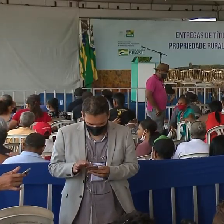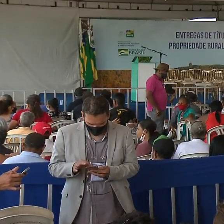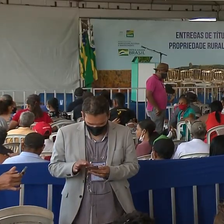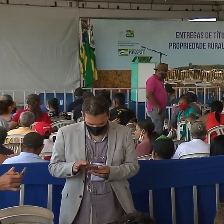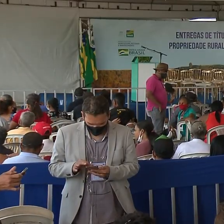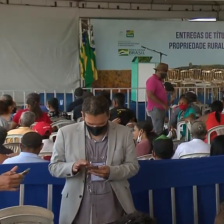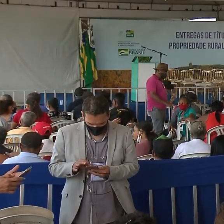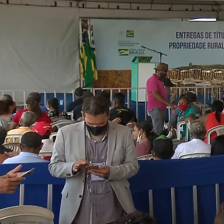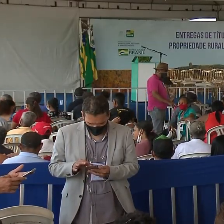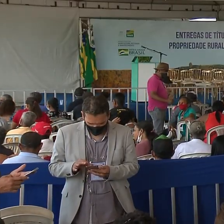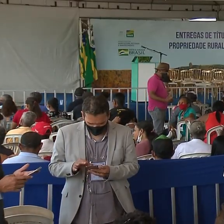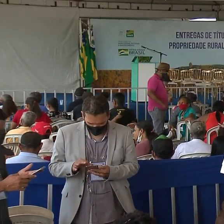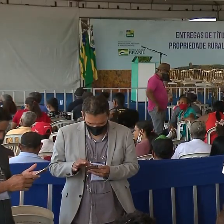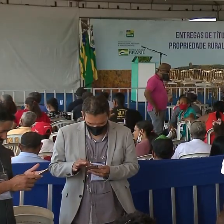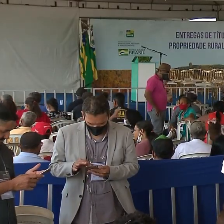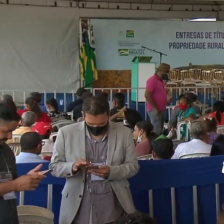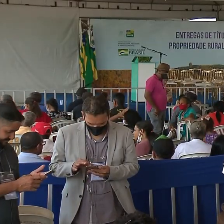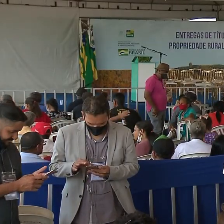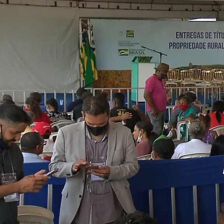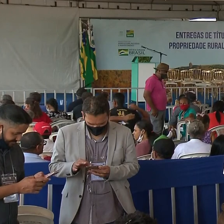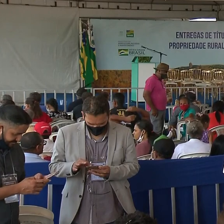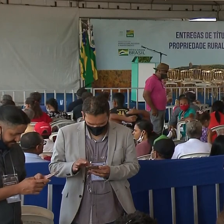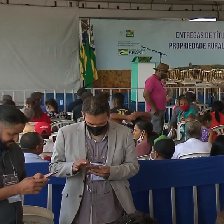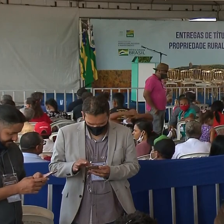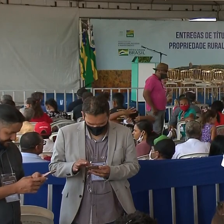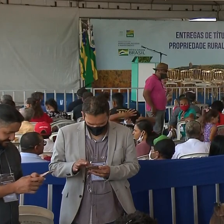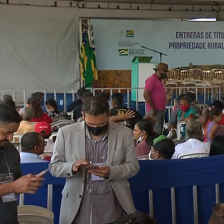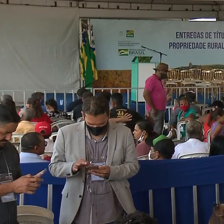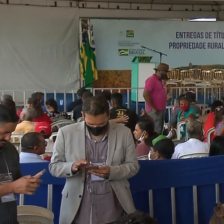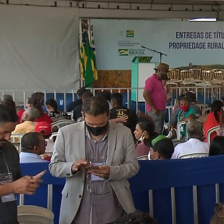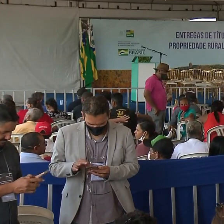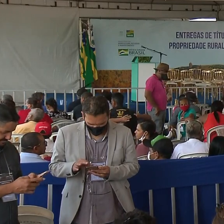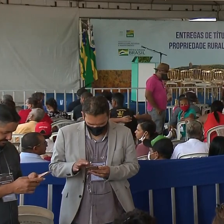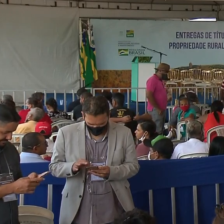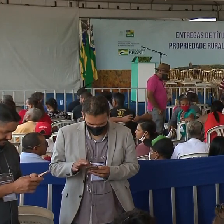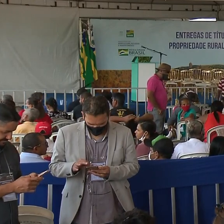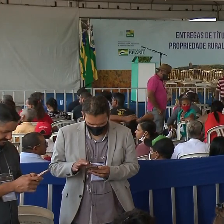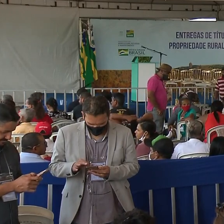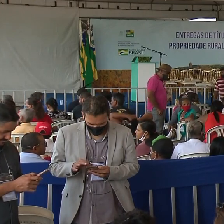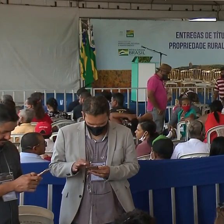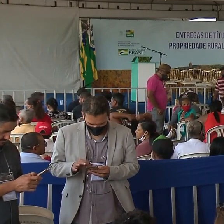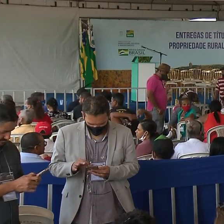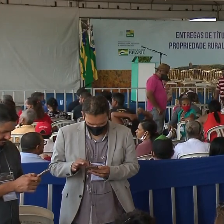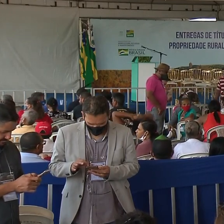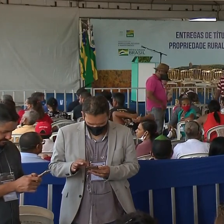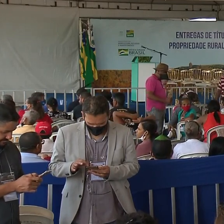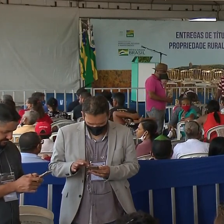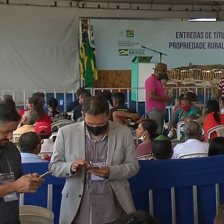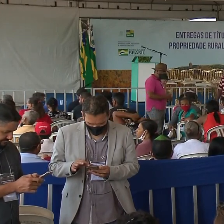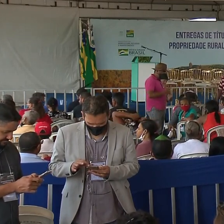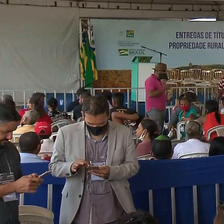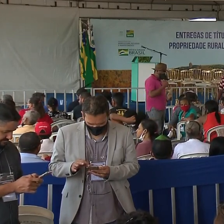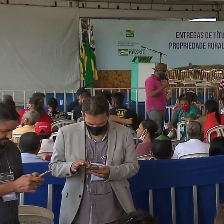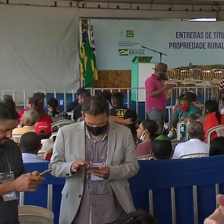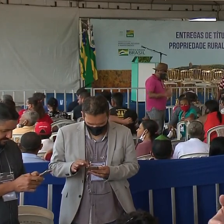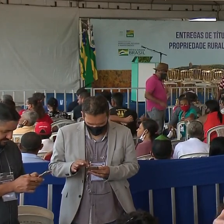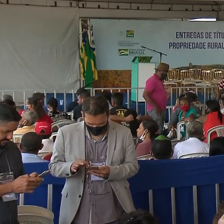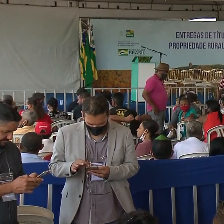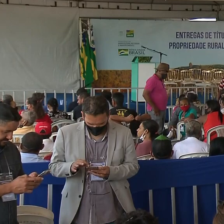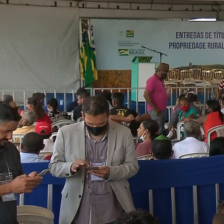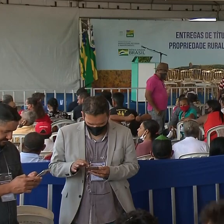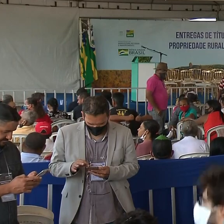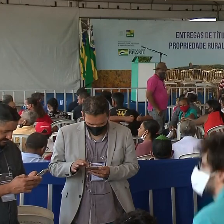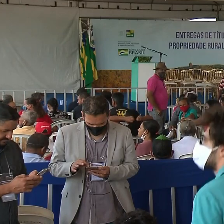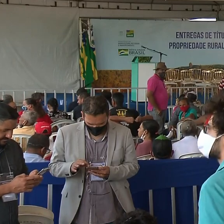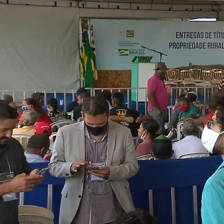títulos de propriedade foram entregues aos pequenos agricultores assentados aqui na comunidade de Bom Sucesso, no Nordeste Goiano. Com o documento, eles